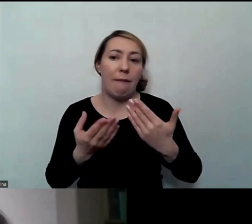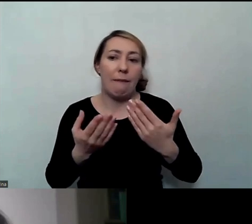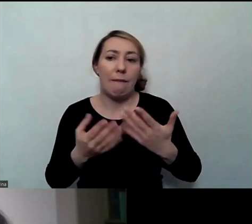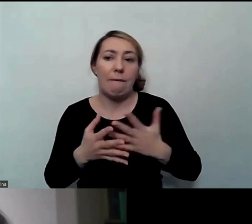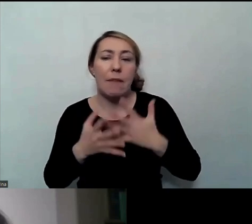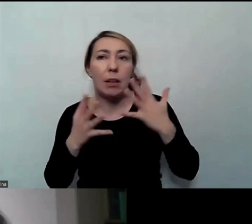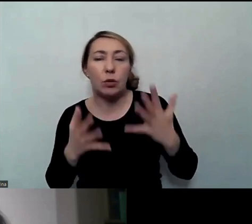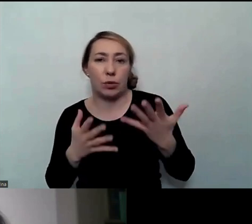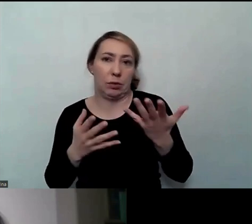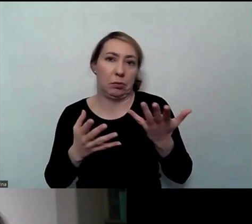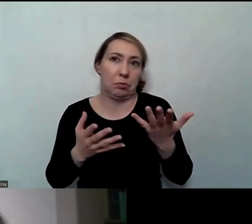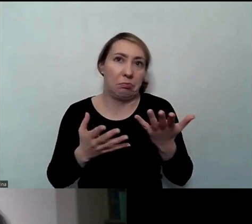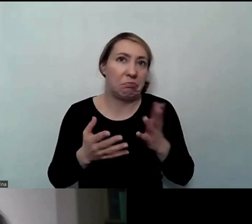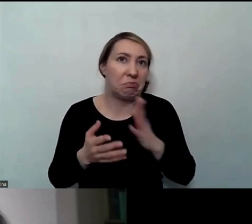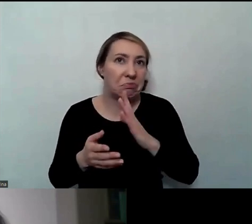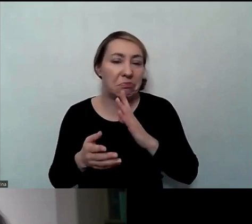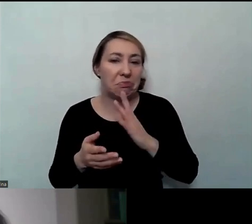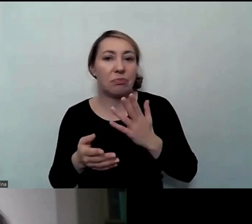właśnie takiego nakładu